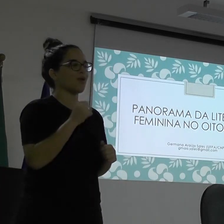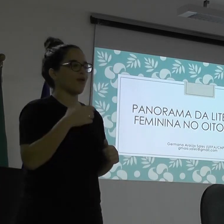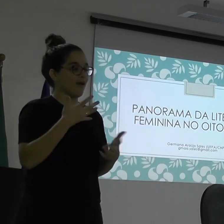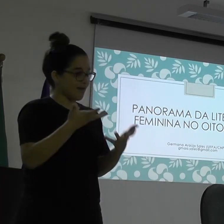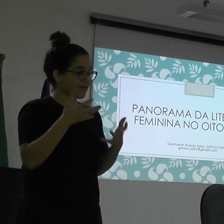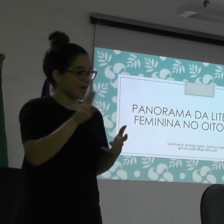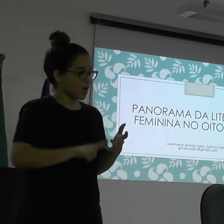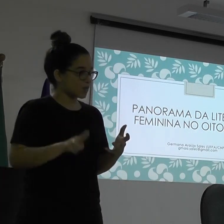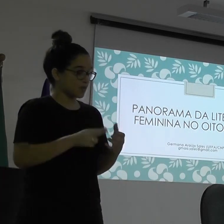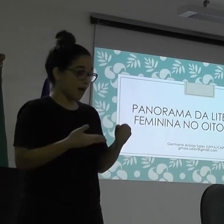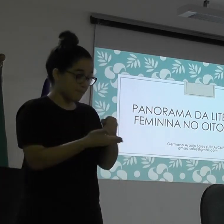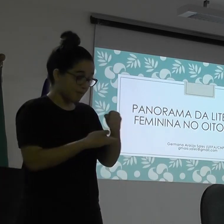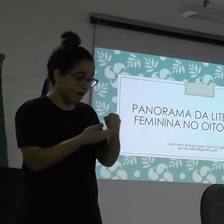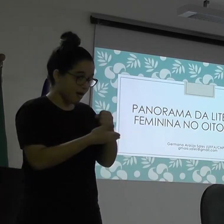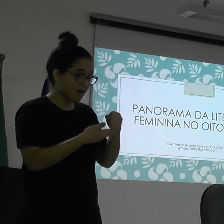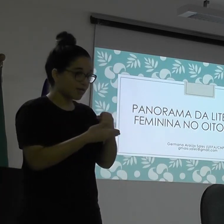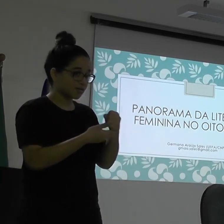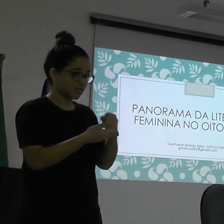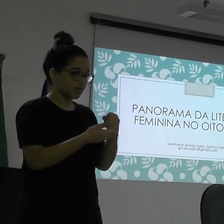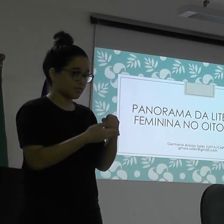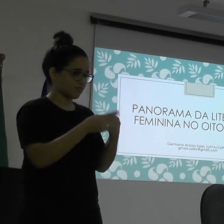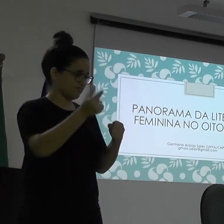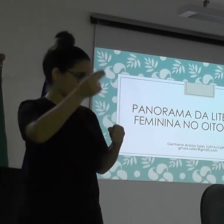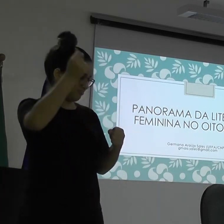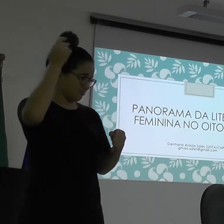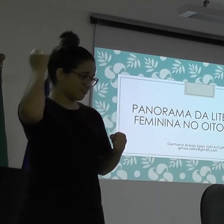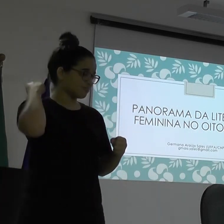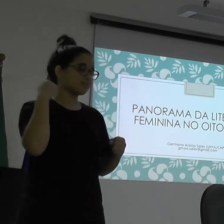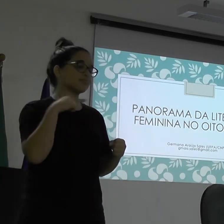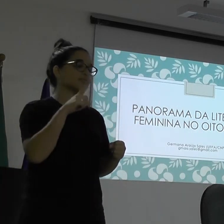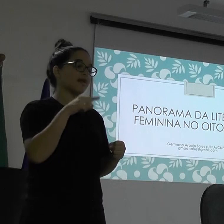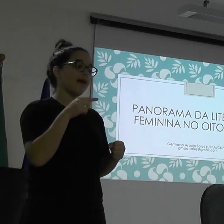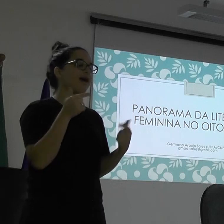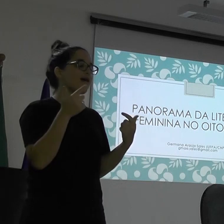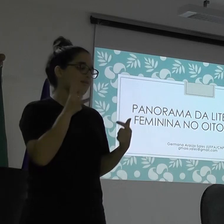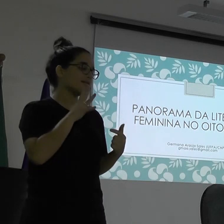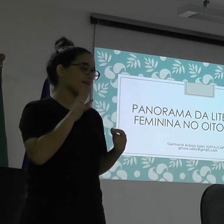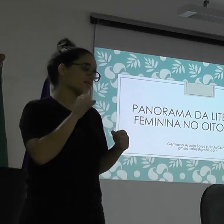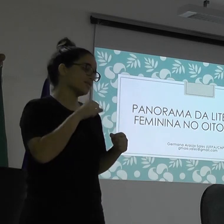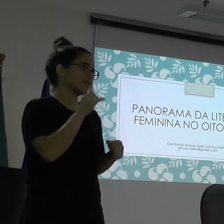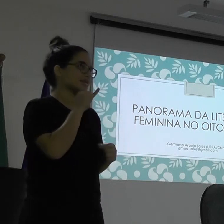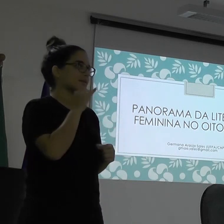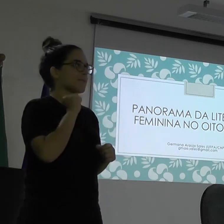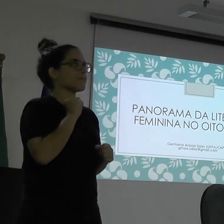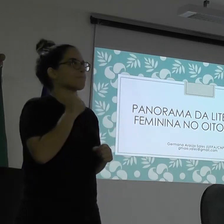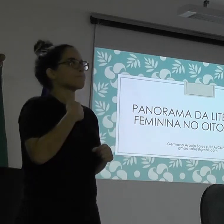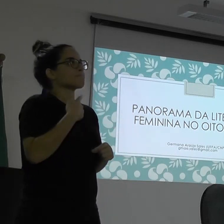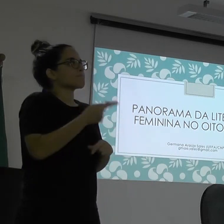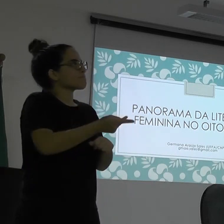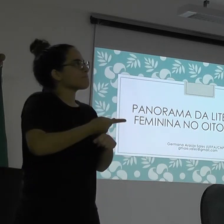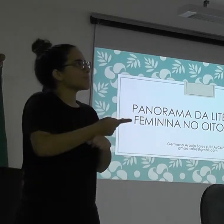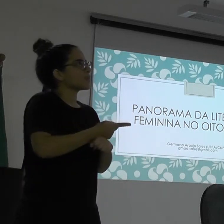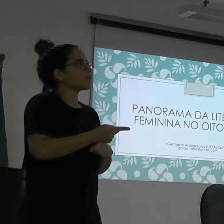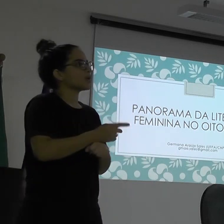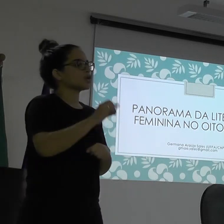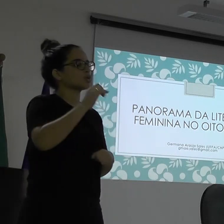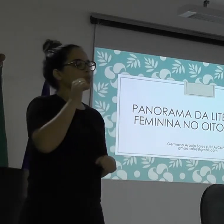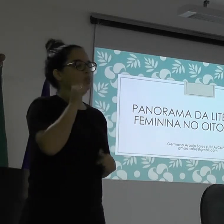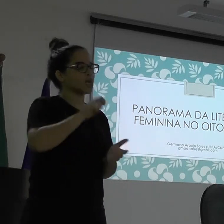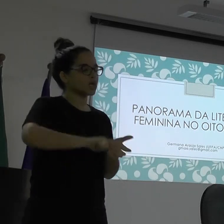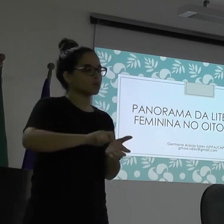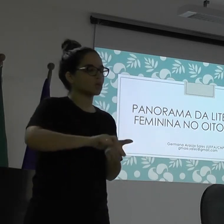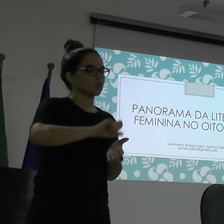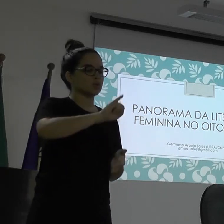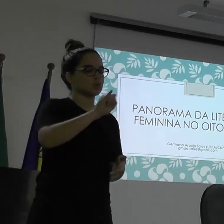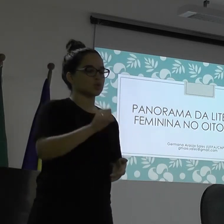trabalho manual, porque, outra coisa, eu estou procurando aqui Júlia Lopes de